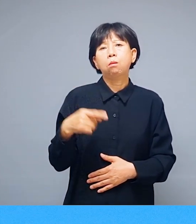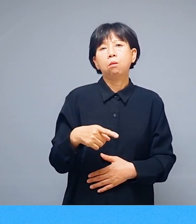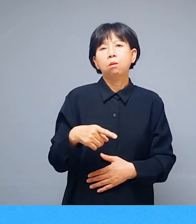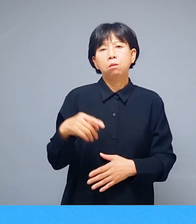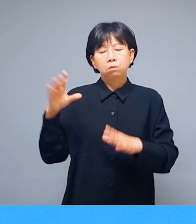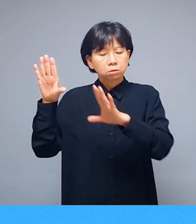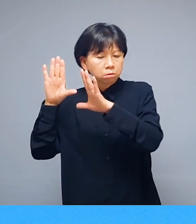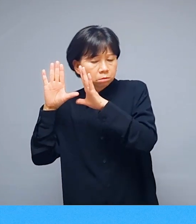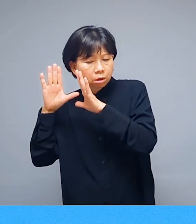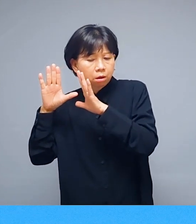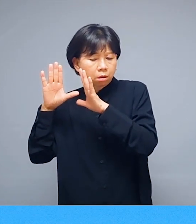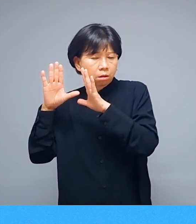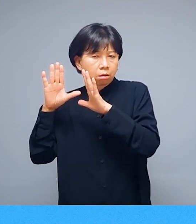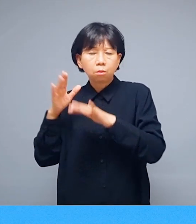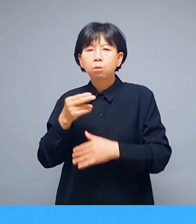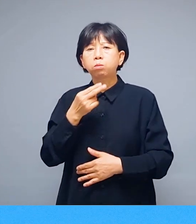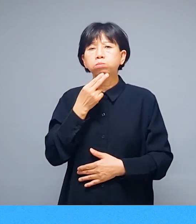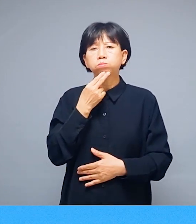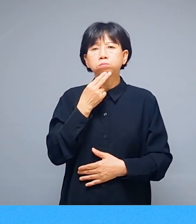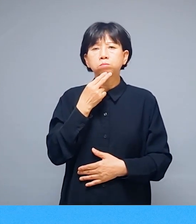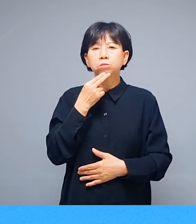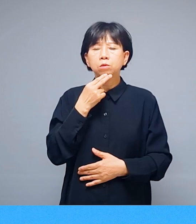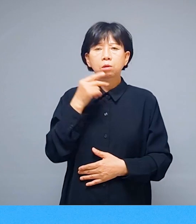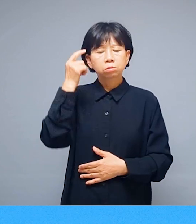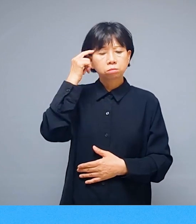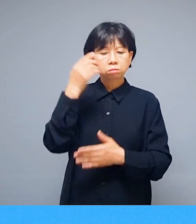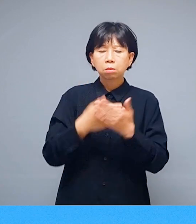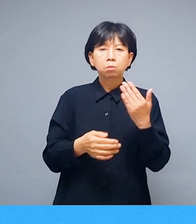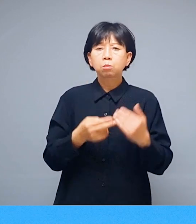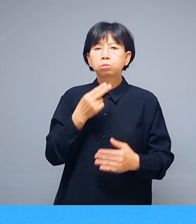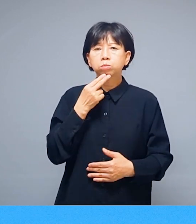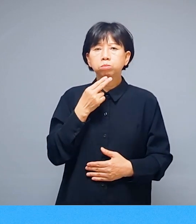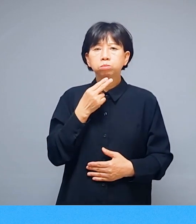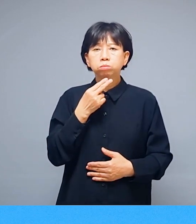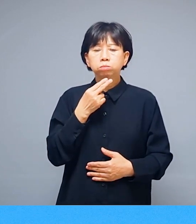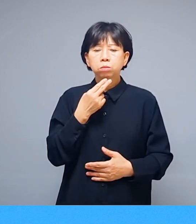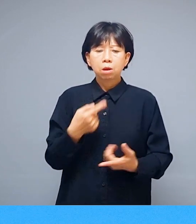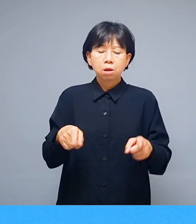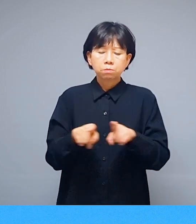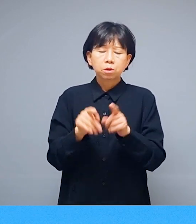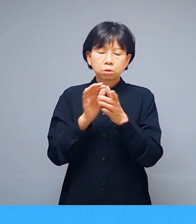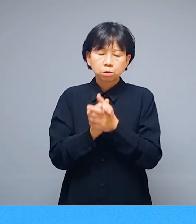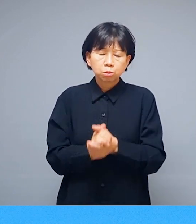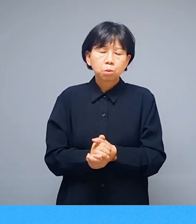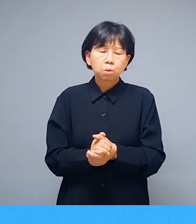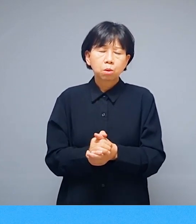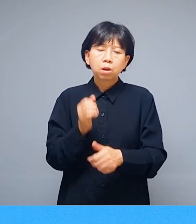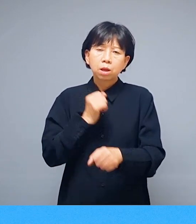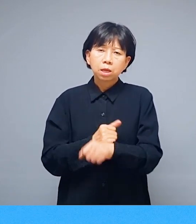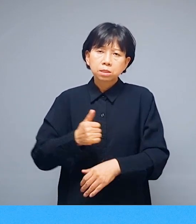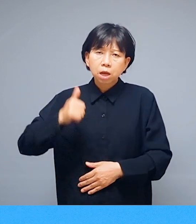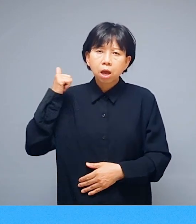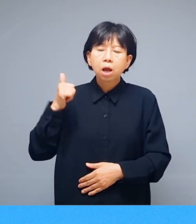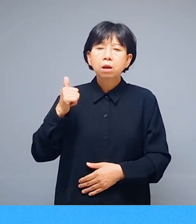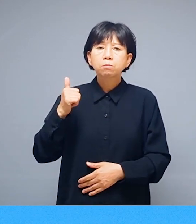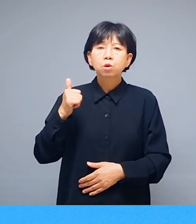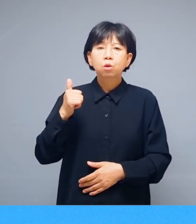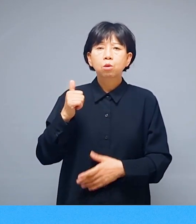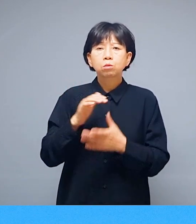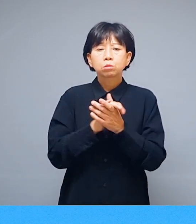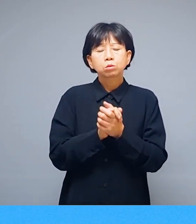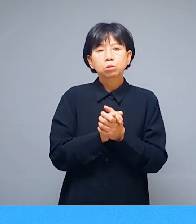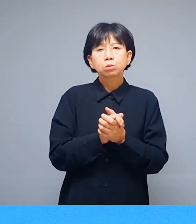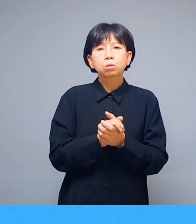듣지 않았기 때문에 남아있는 게 없는 거예요. 같이 기도합시다 하면 기도 못합니다. 기도하자고 하면